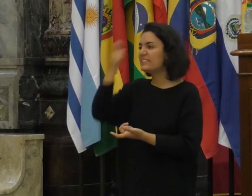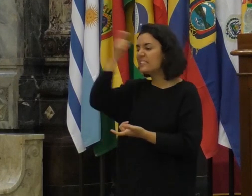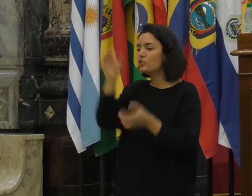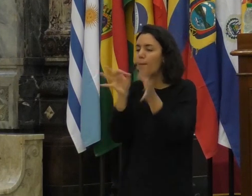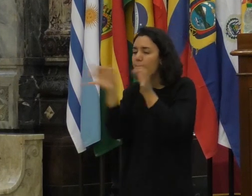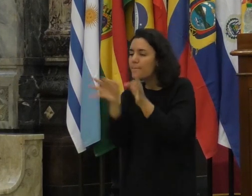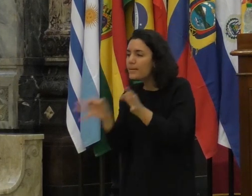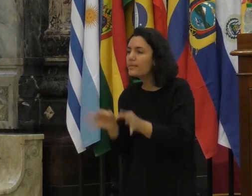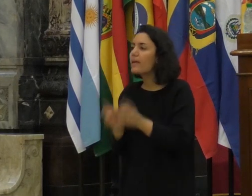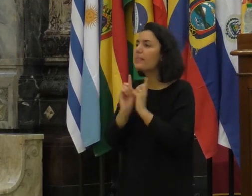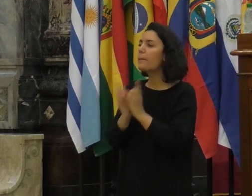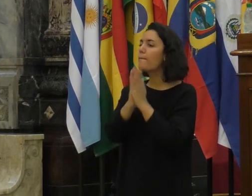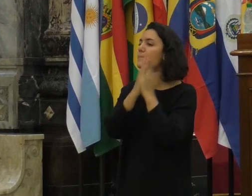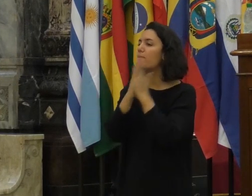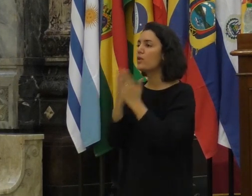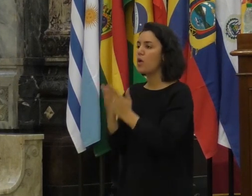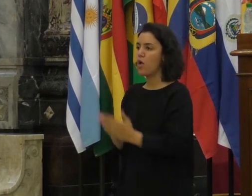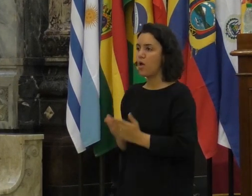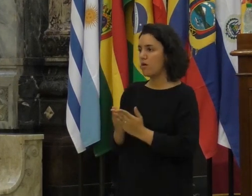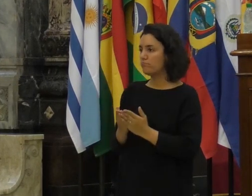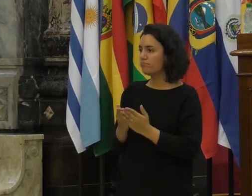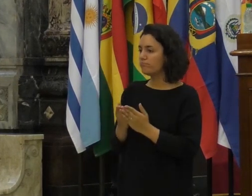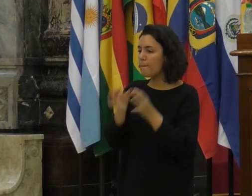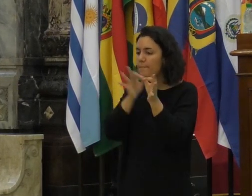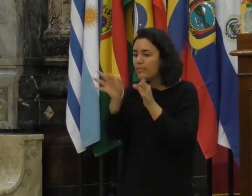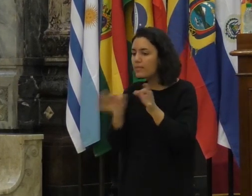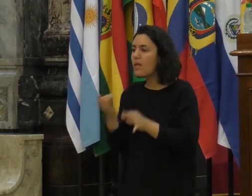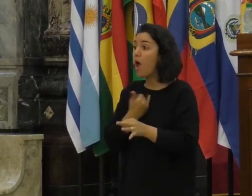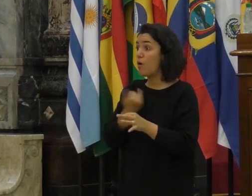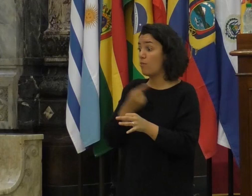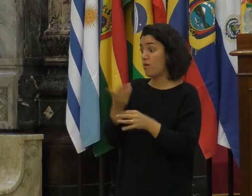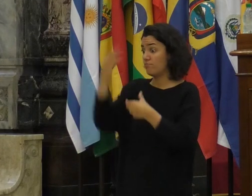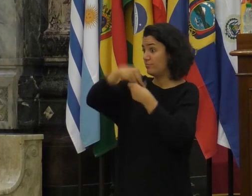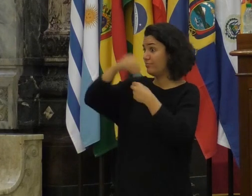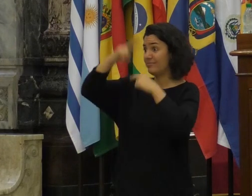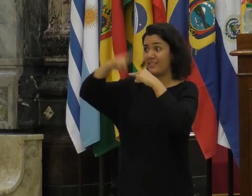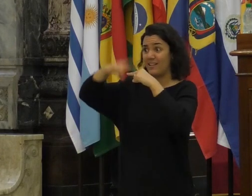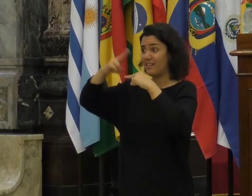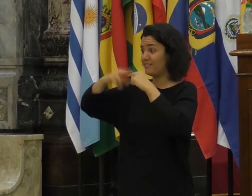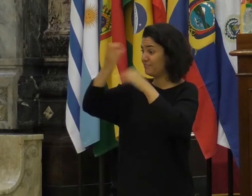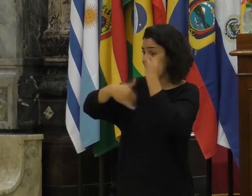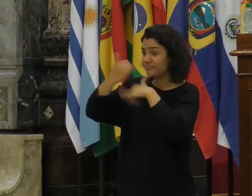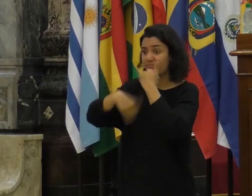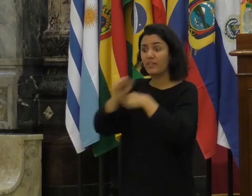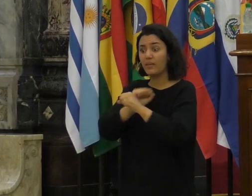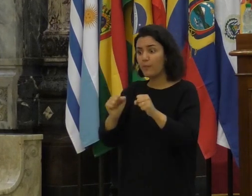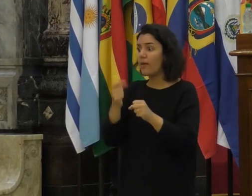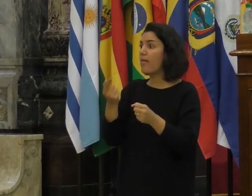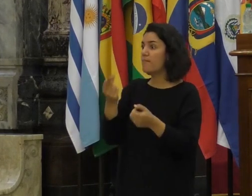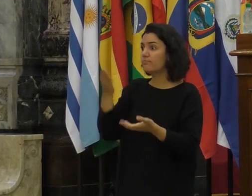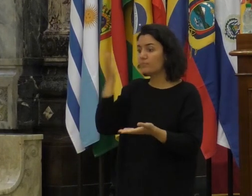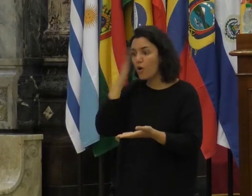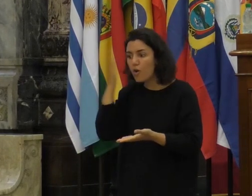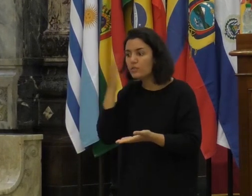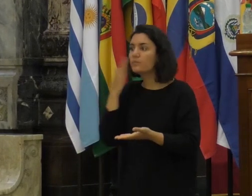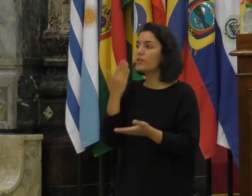y la bibliometría, conjugadas con grandes bases digitalizadas que permiten evaluar las dinámicas del conocimiento, sus